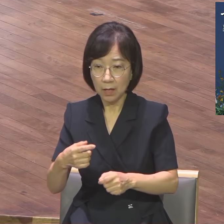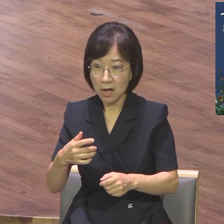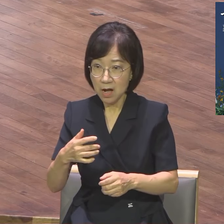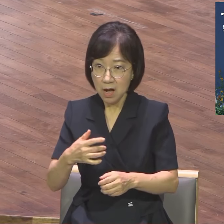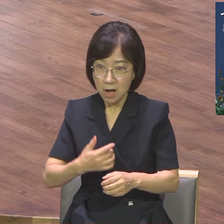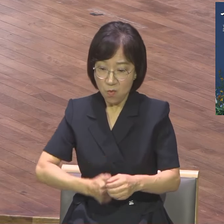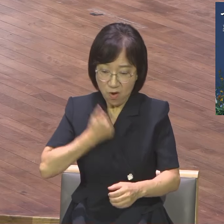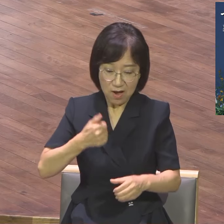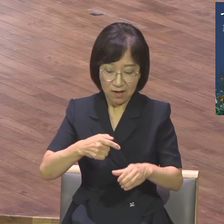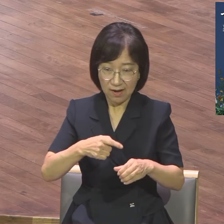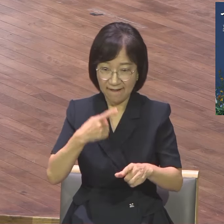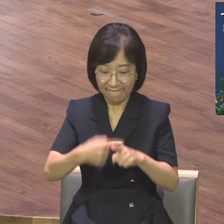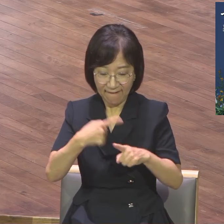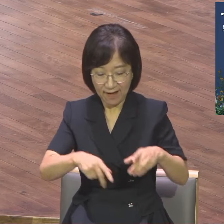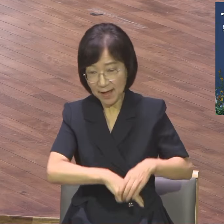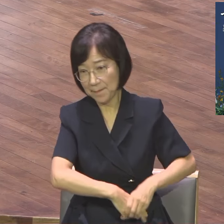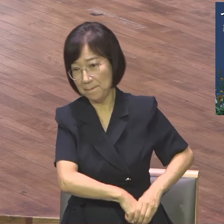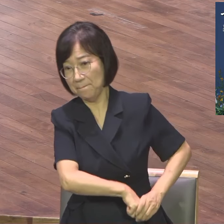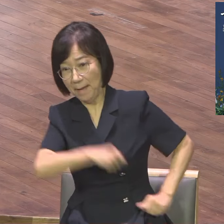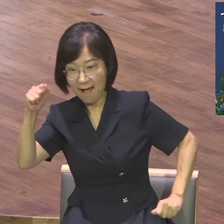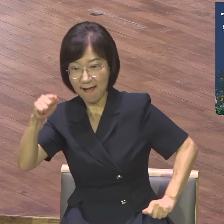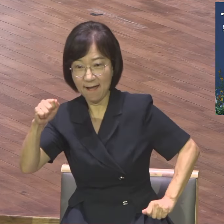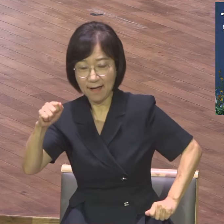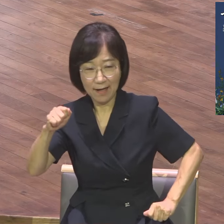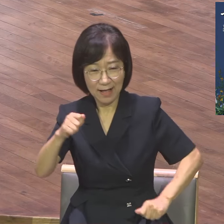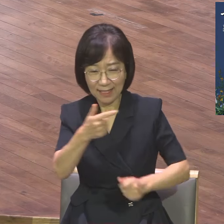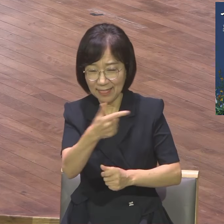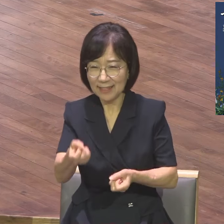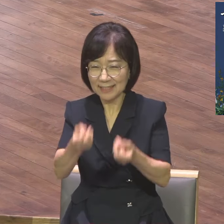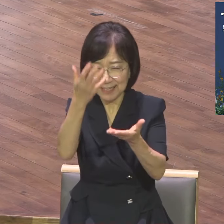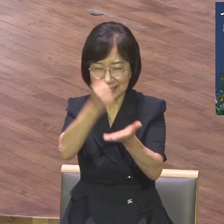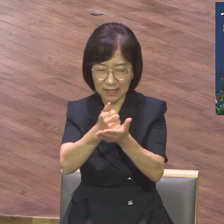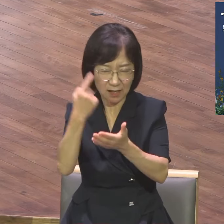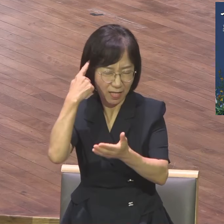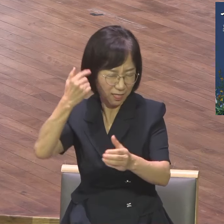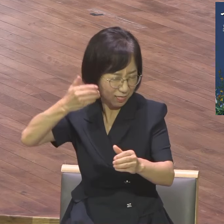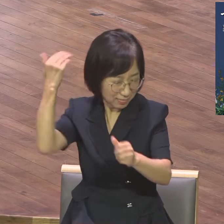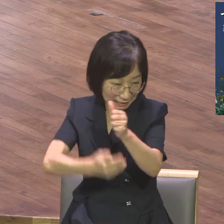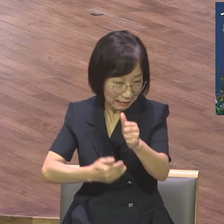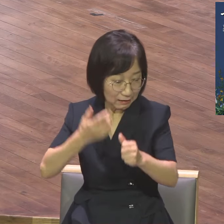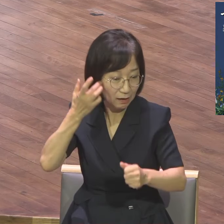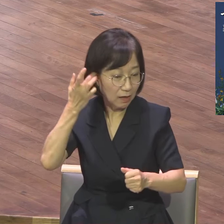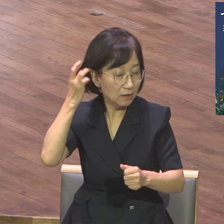칼을 빼가지고 대제사장의 종을 종의 귀를 쳐버렸어요.